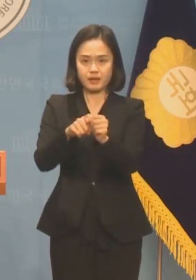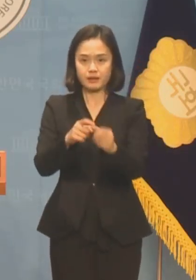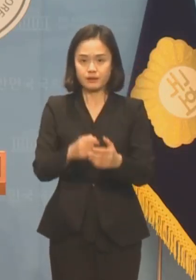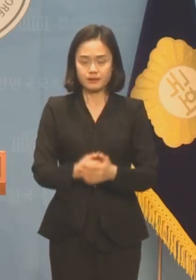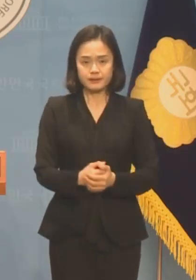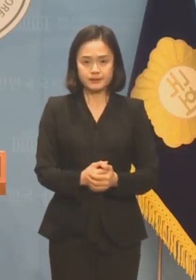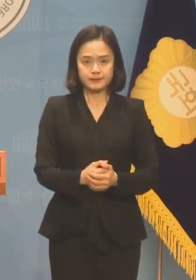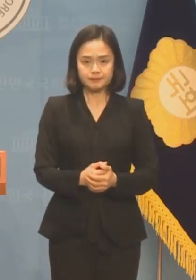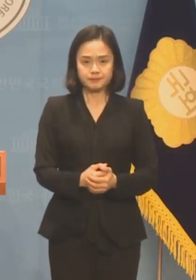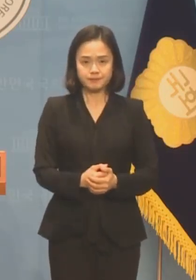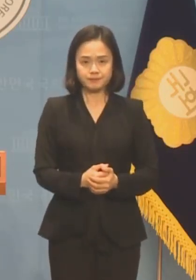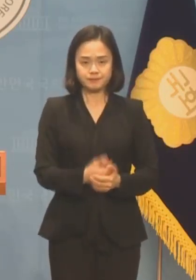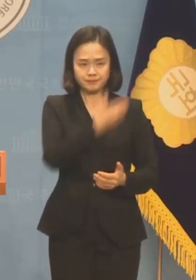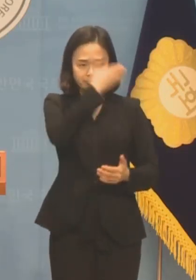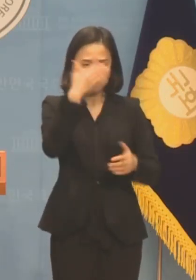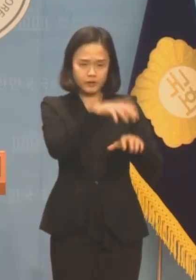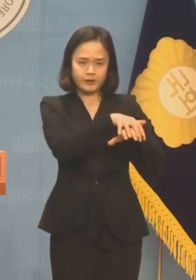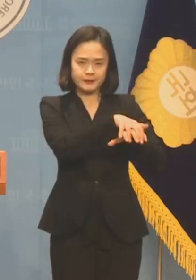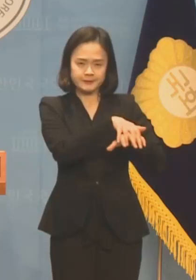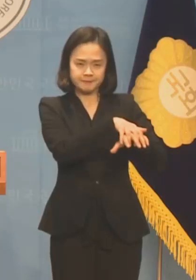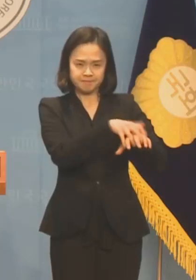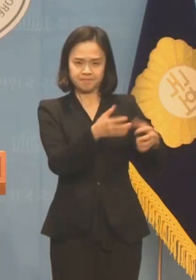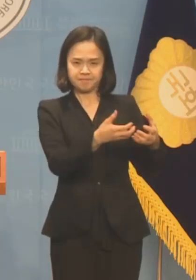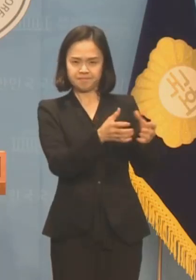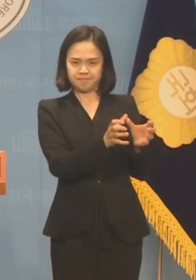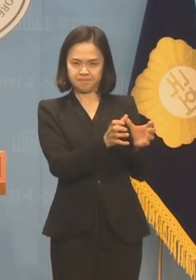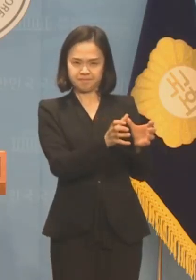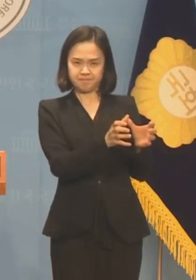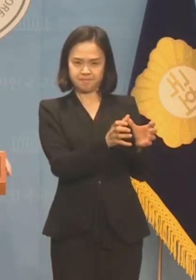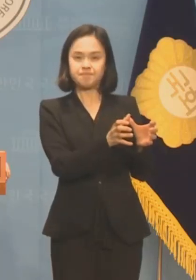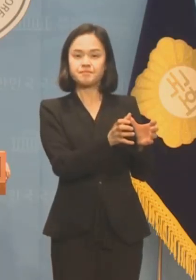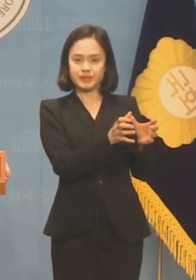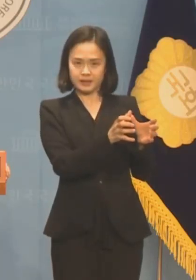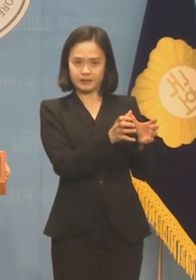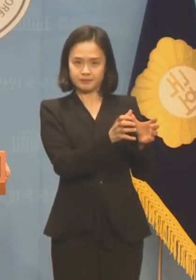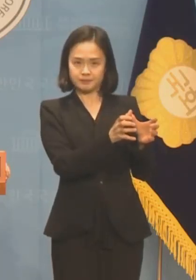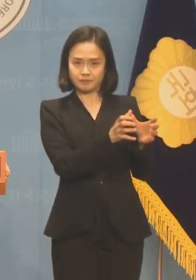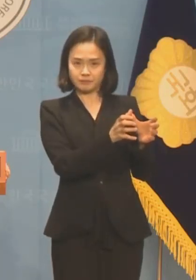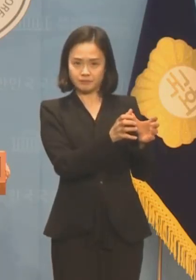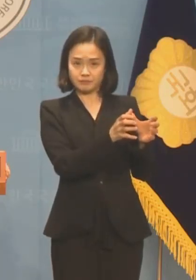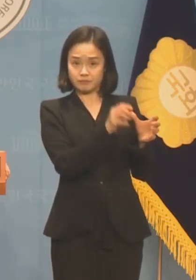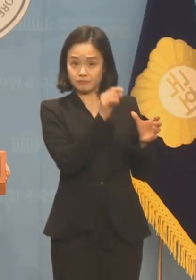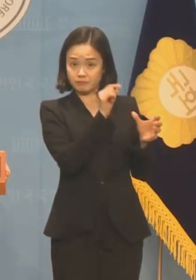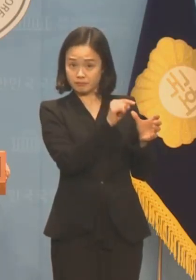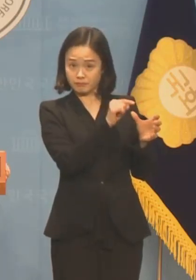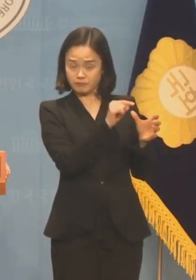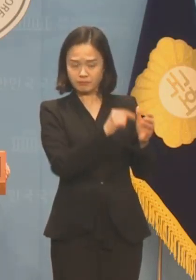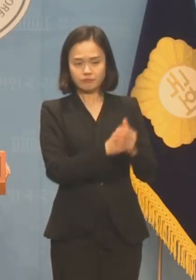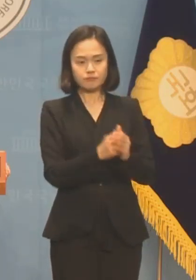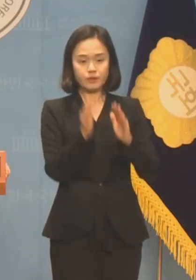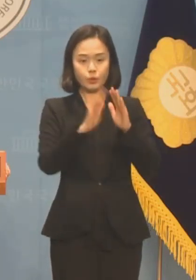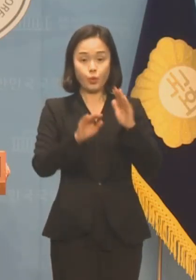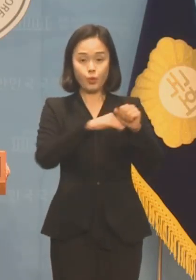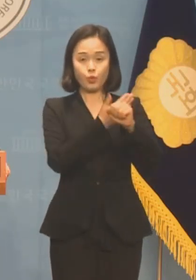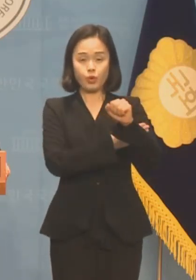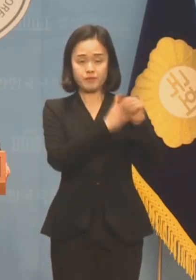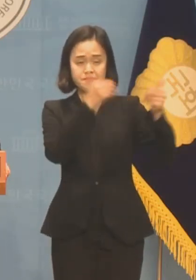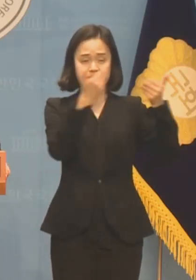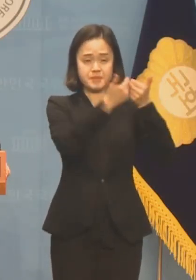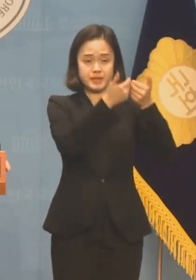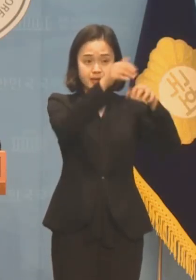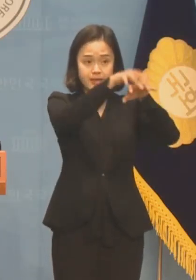소위 반공청년단이라는 단체를 구성하여 공권력 및 시민들에게 경찰 특공대를